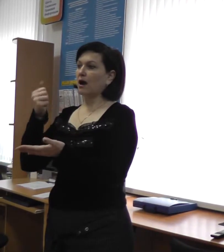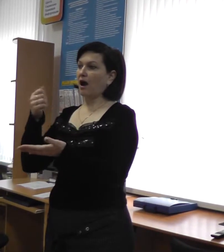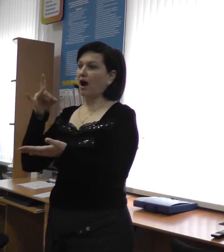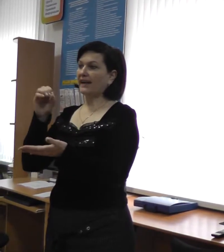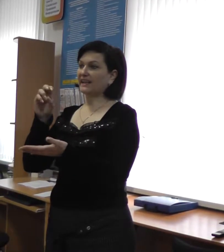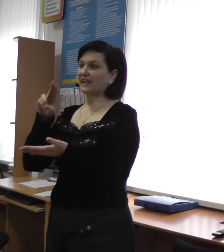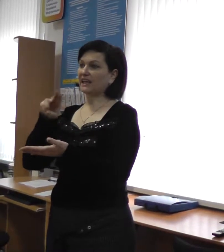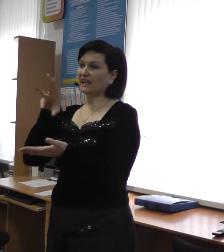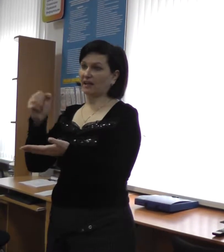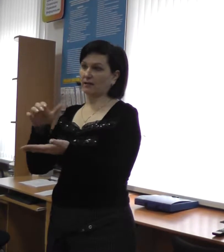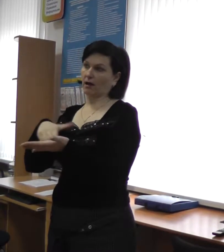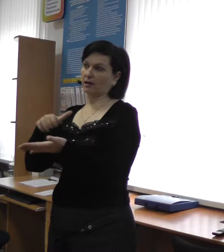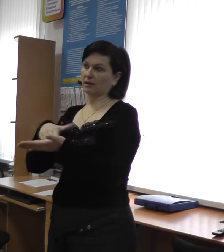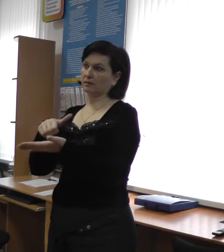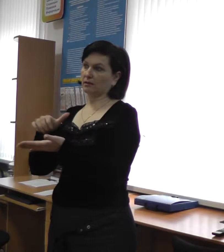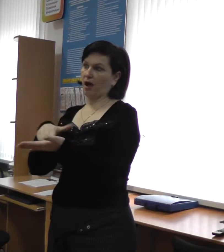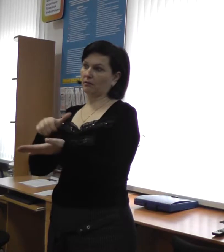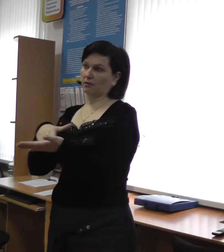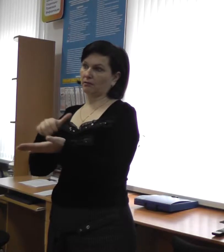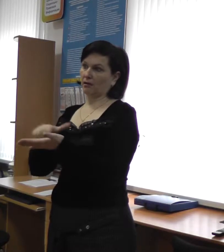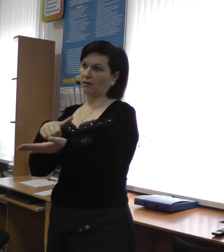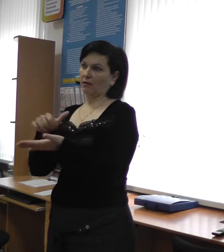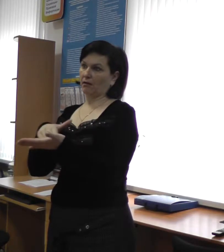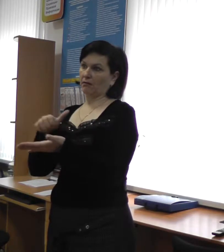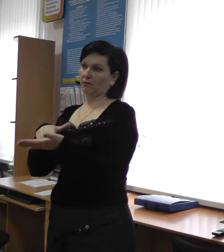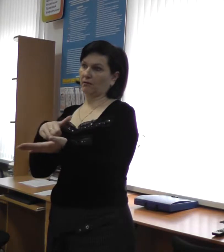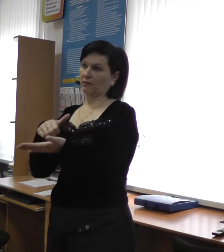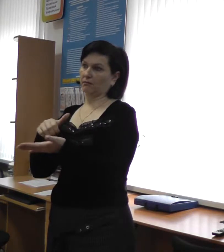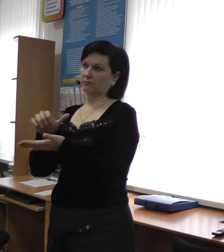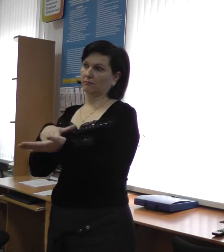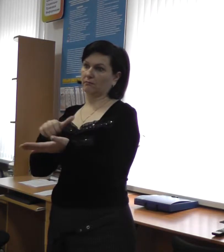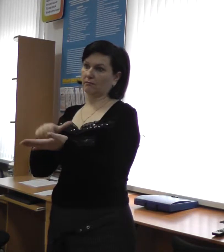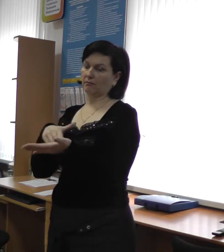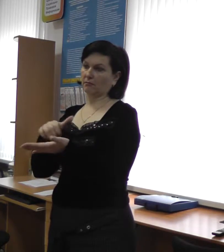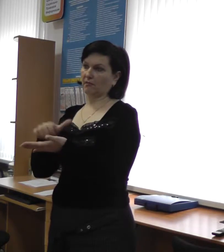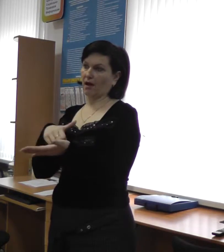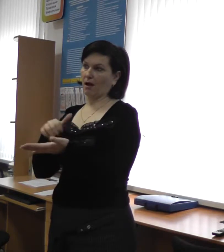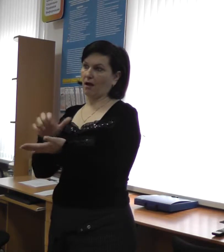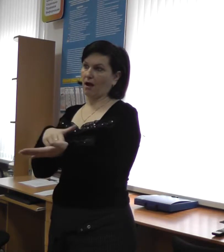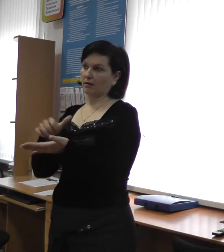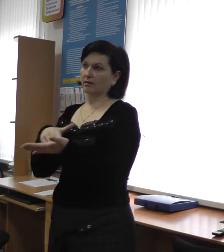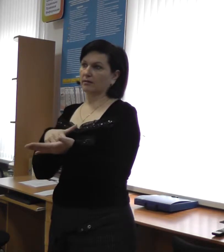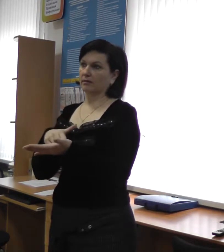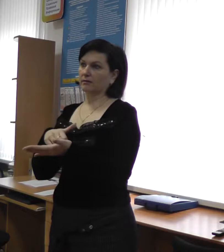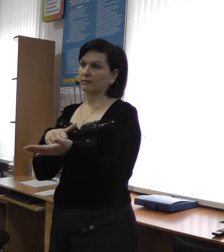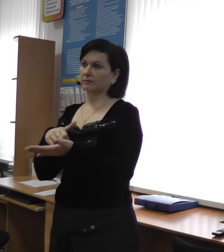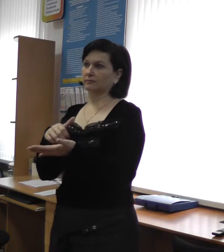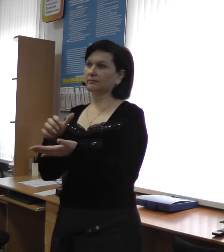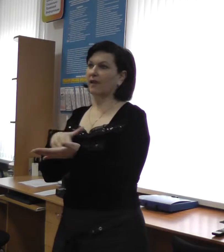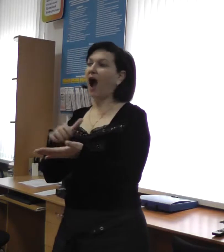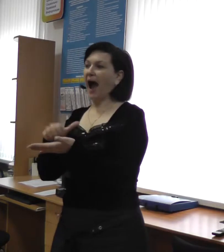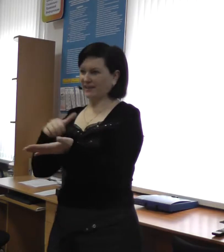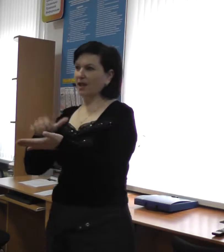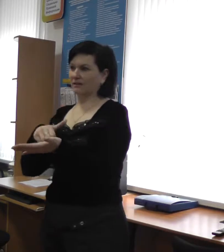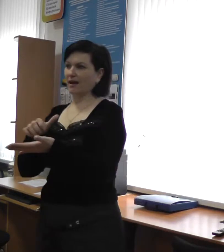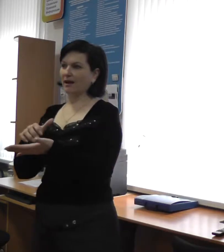оно сейчас выглядит, как оно у нас рекламой завешено, это здание. И практически на массовом этом фоне это